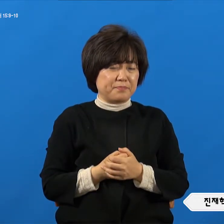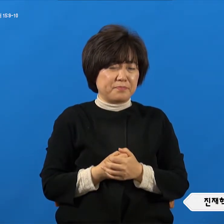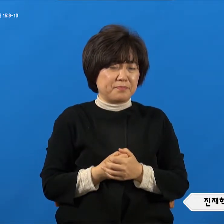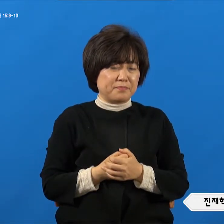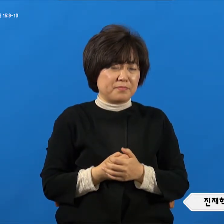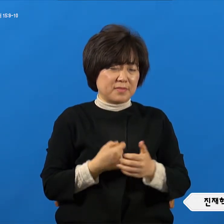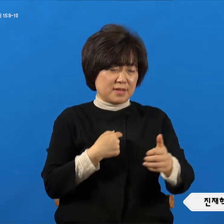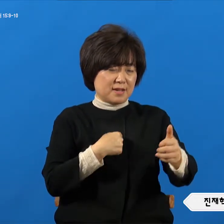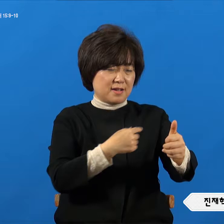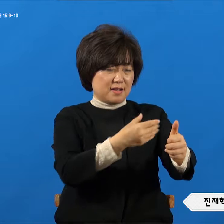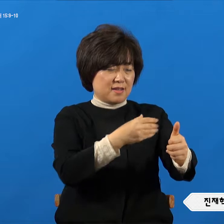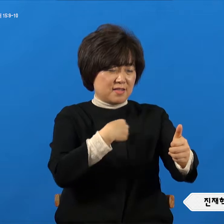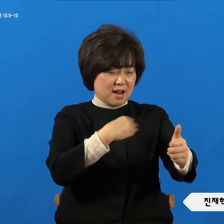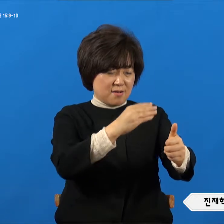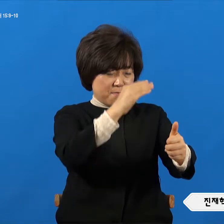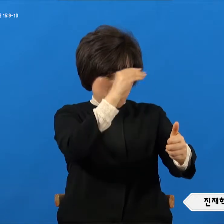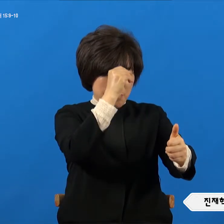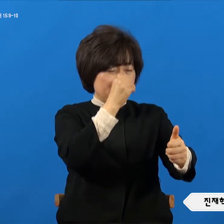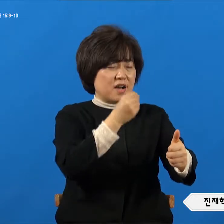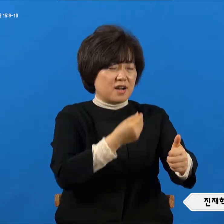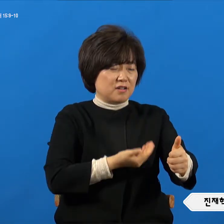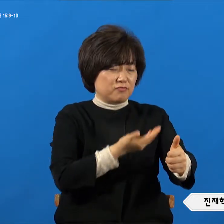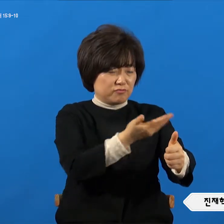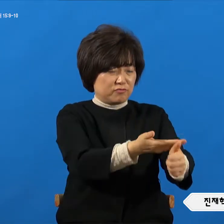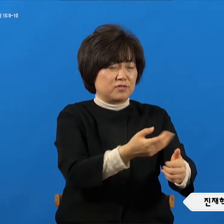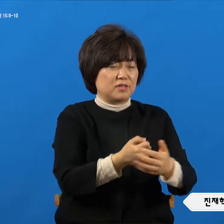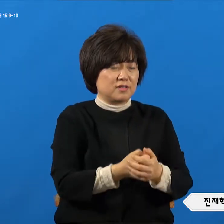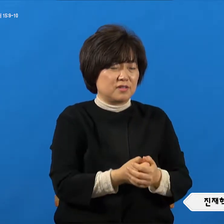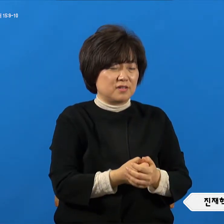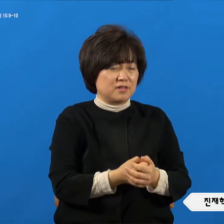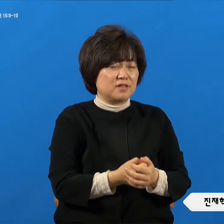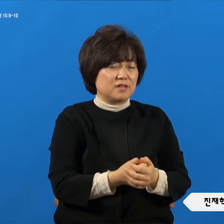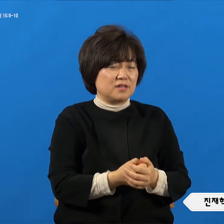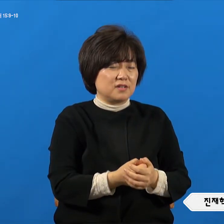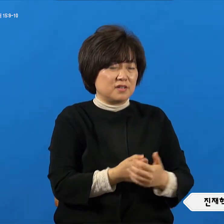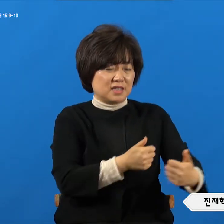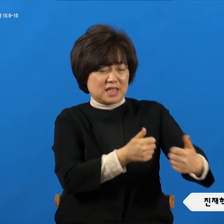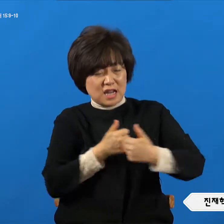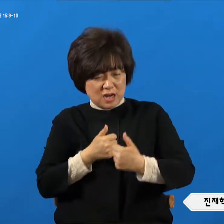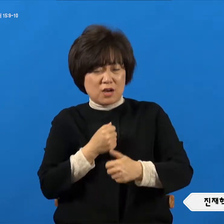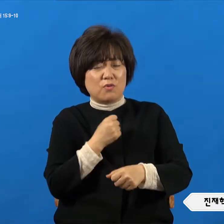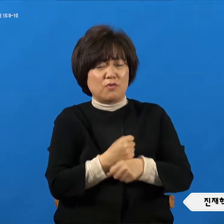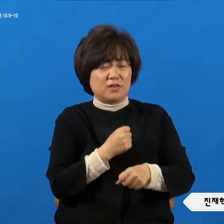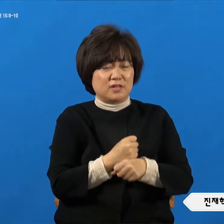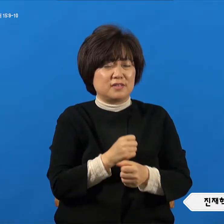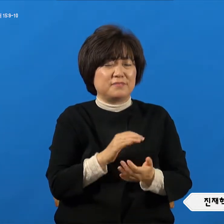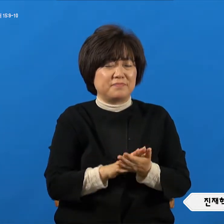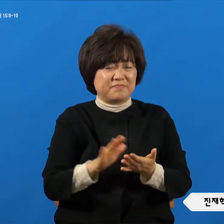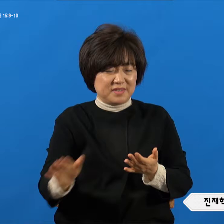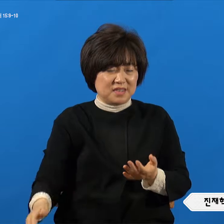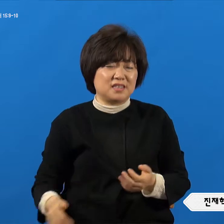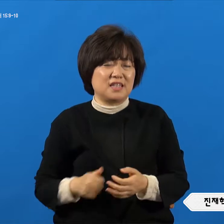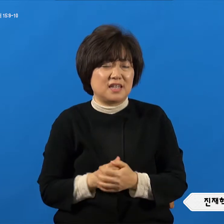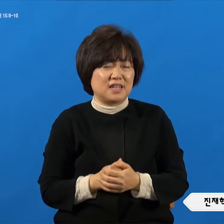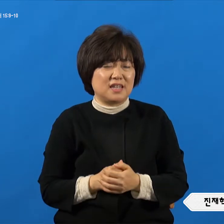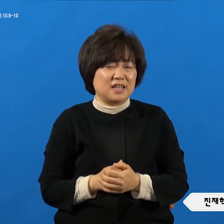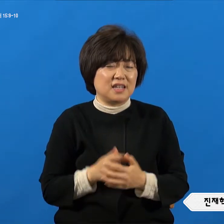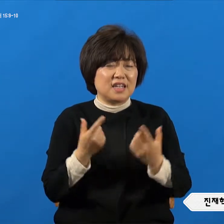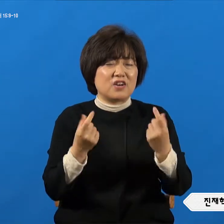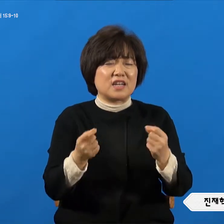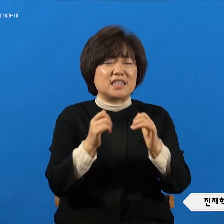목표가 되고 롤모델이 되고 모범이 되겠습니다. 오늘 그렇게